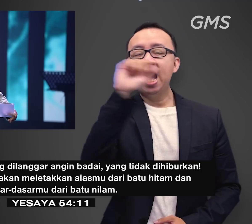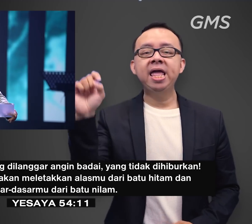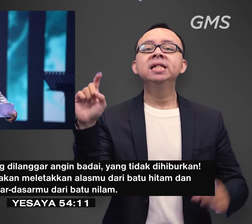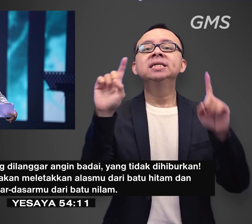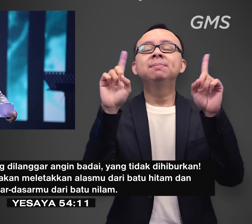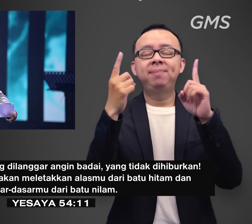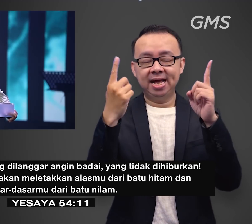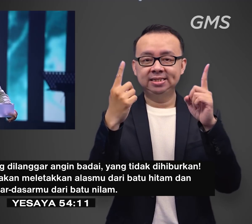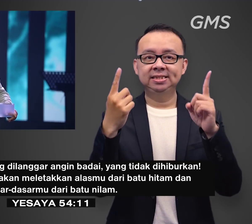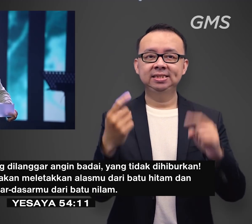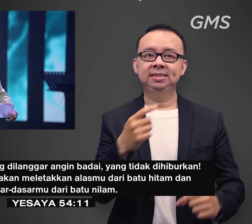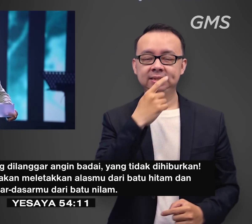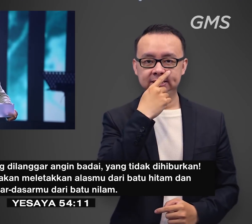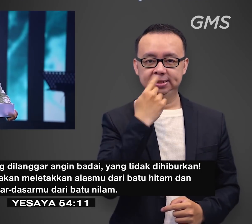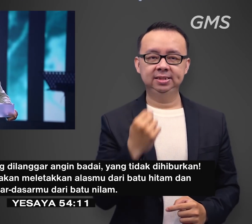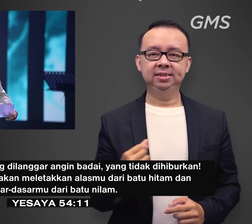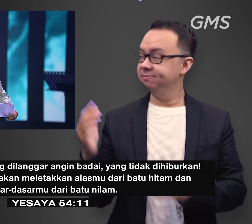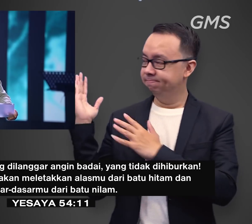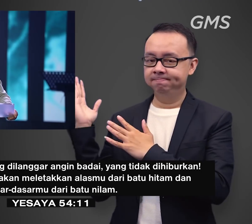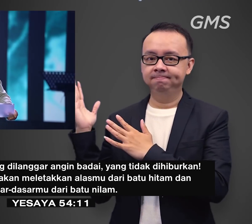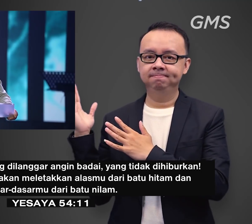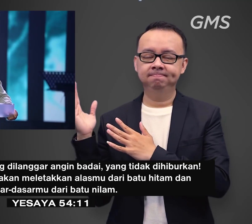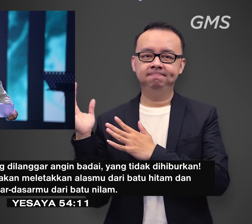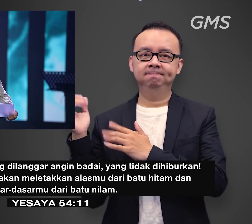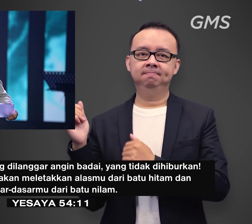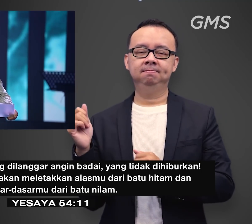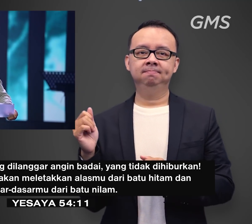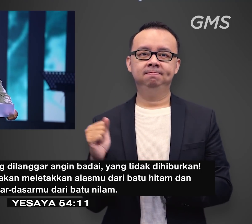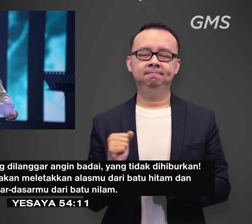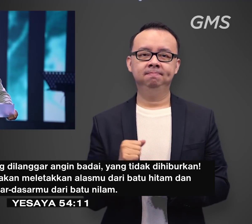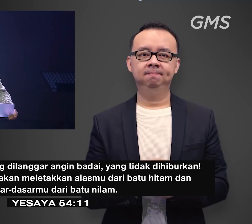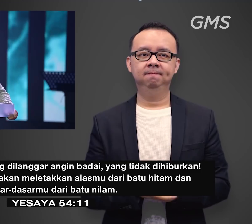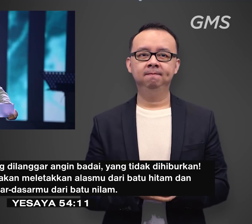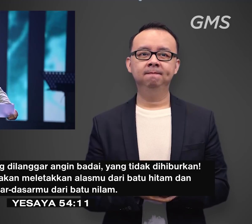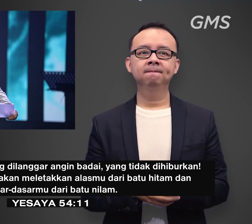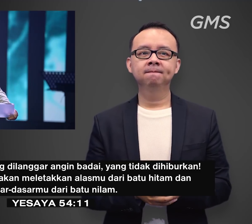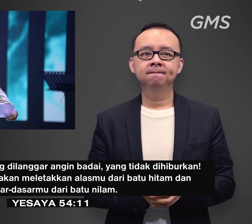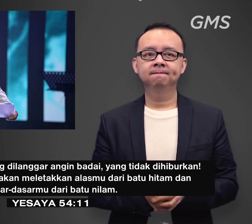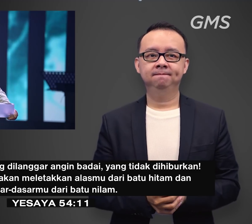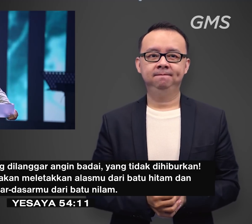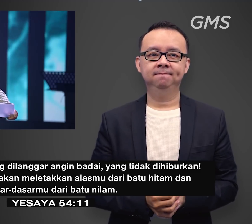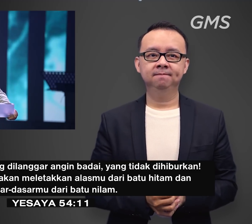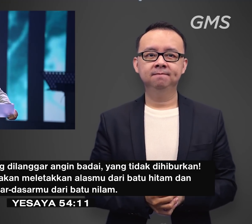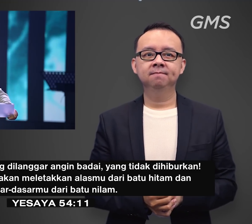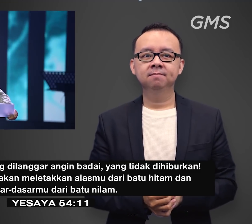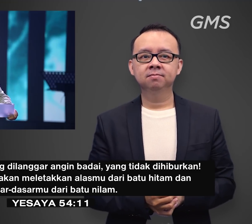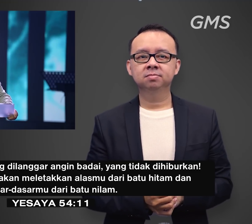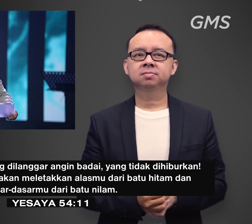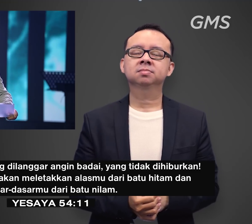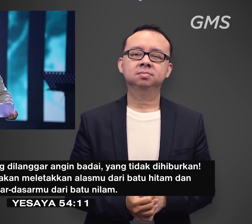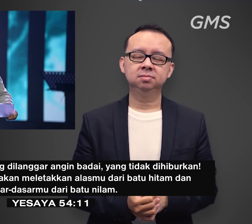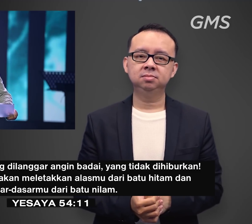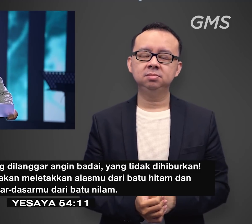11. Hai kamu yang tertindas, yang dilanggar angin badai, yang tidak dihiburkan. Tuhan akan